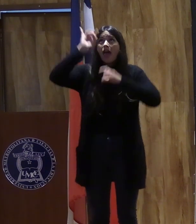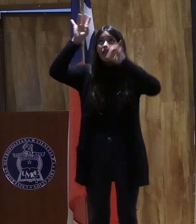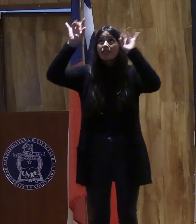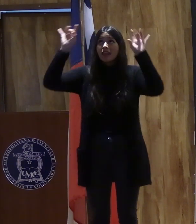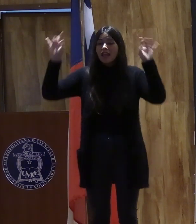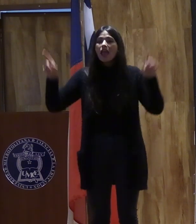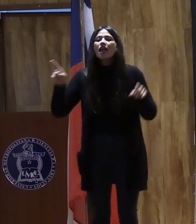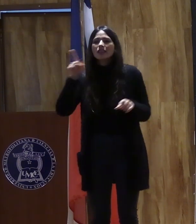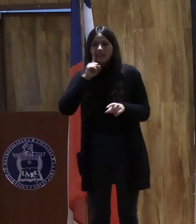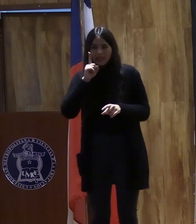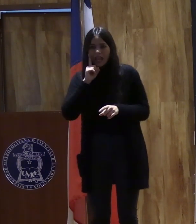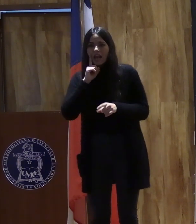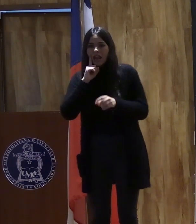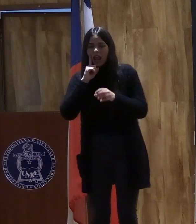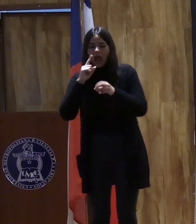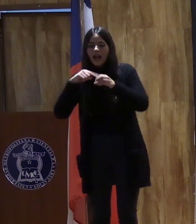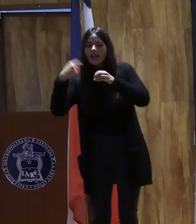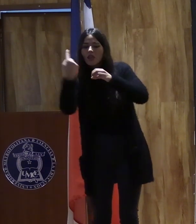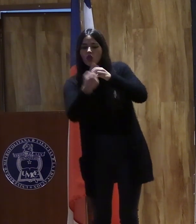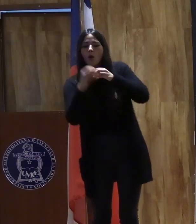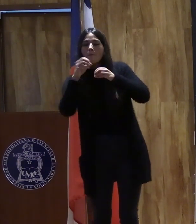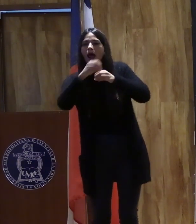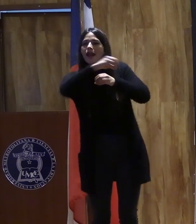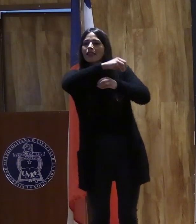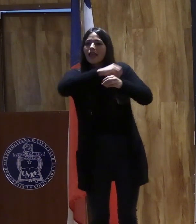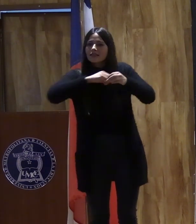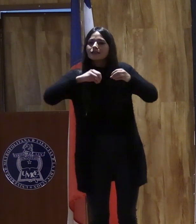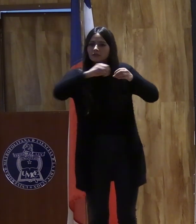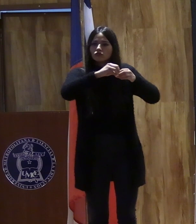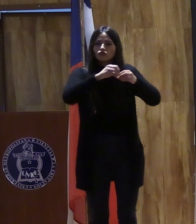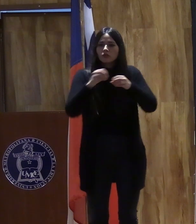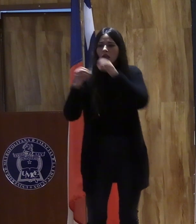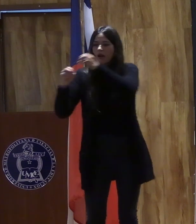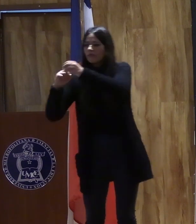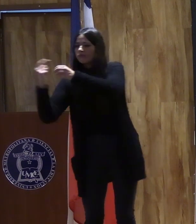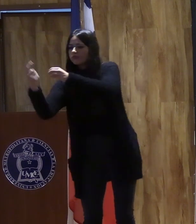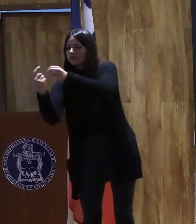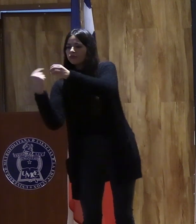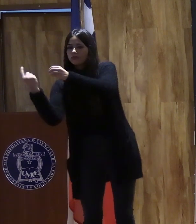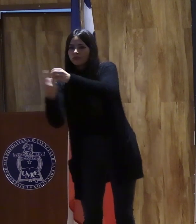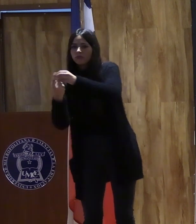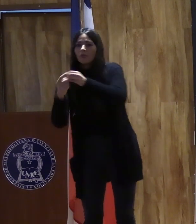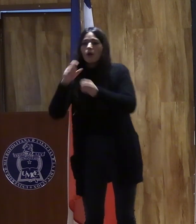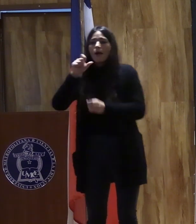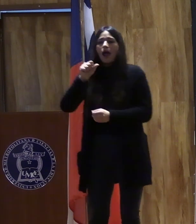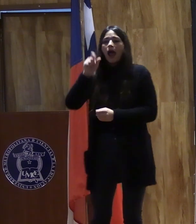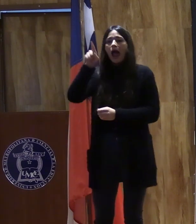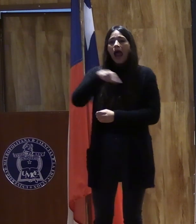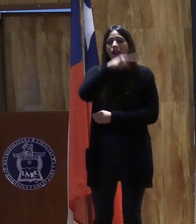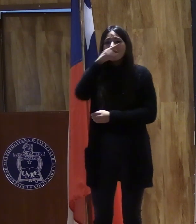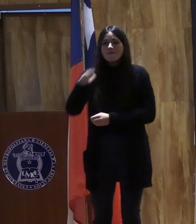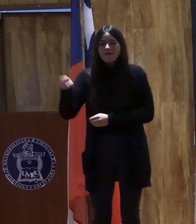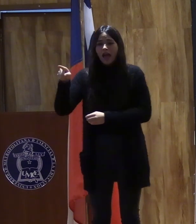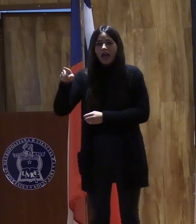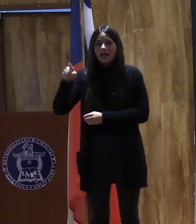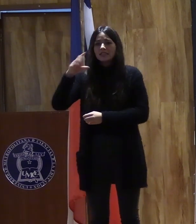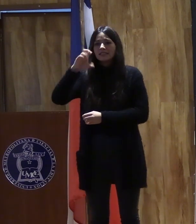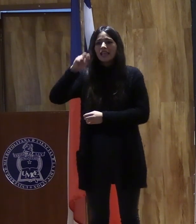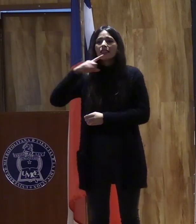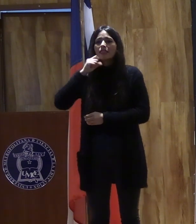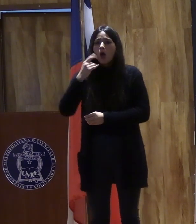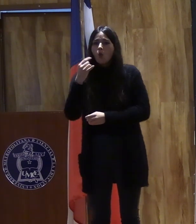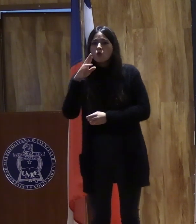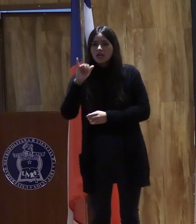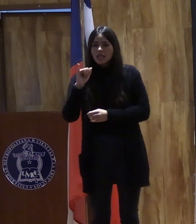un sistema de planetas a su alrededor, pero nosotros, Alpha Centauri está a 4 años